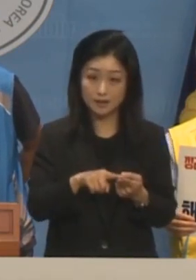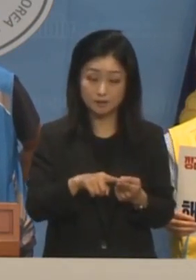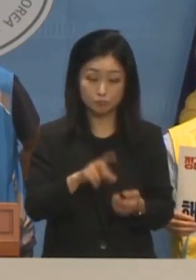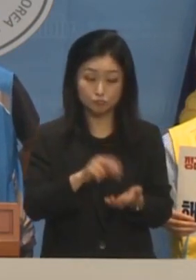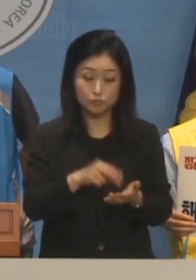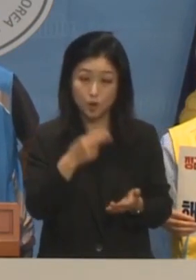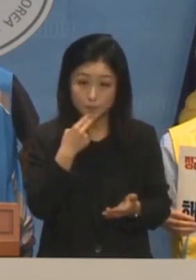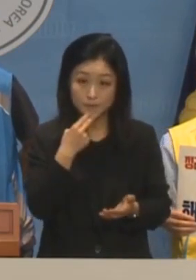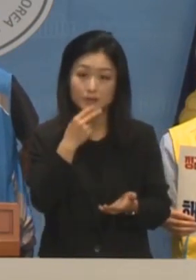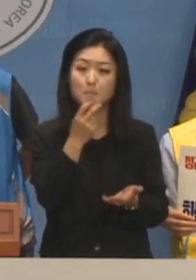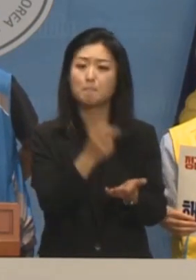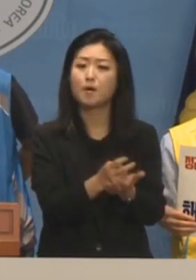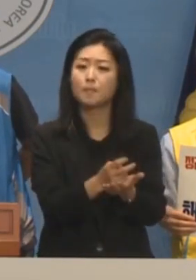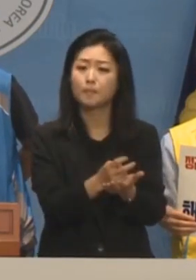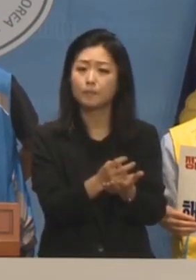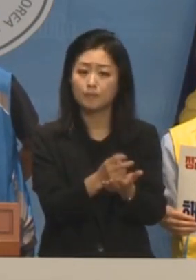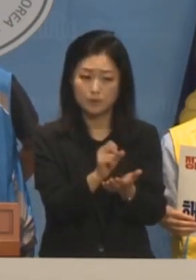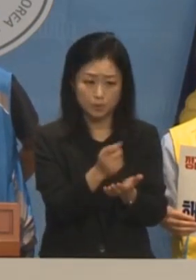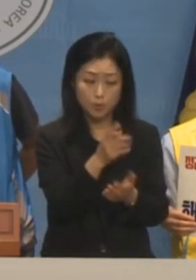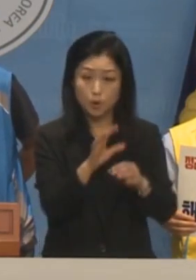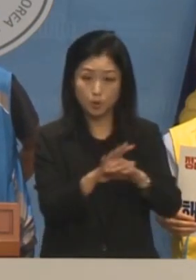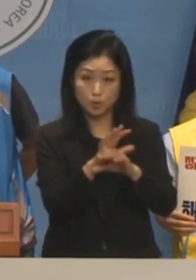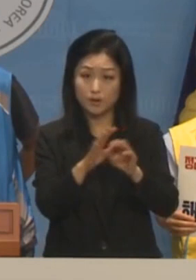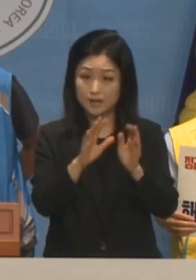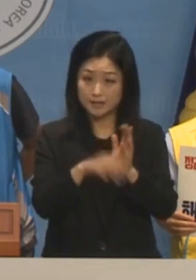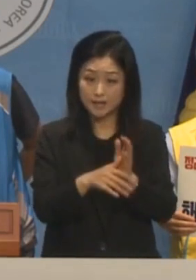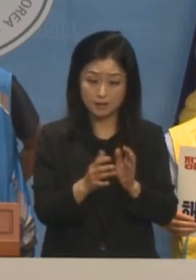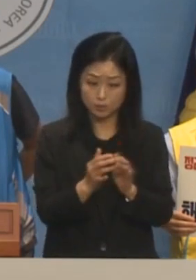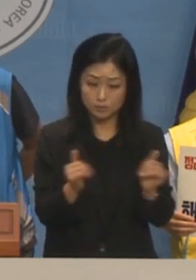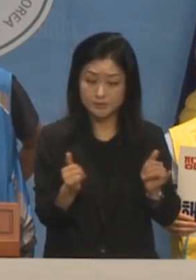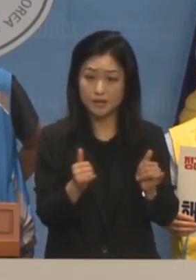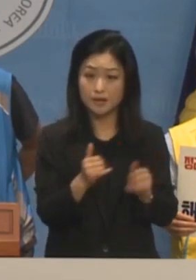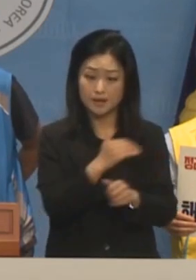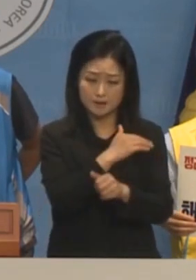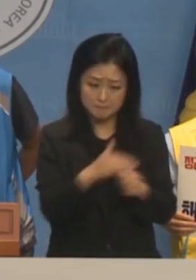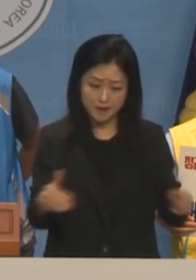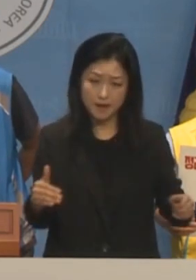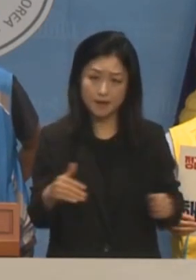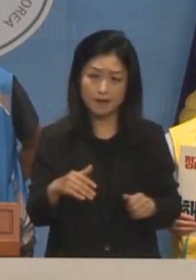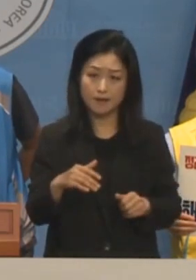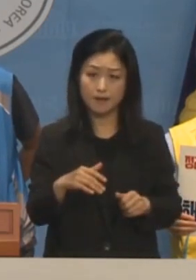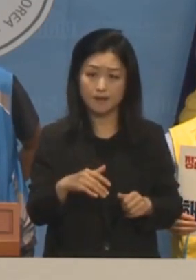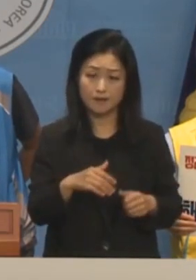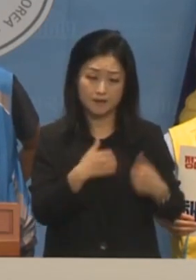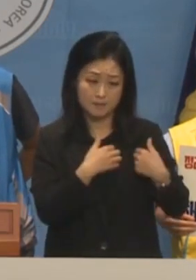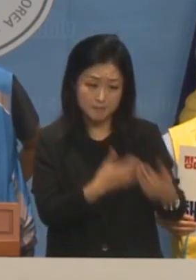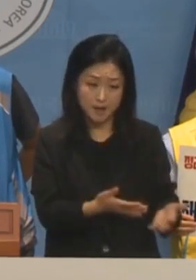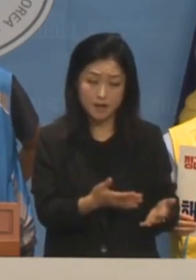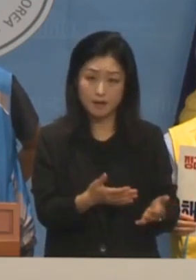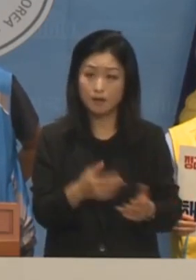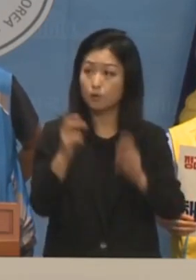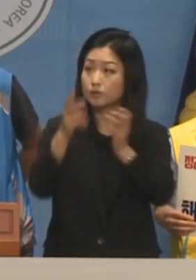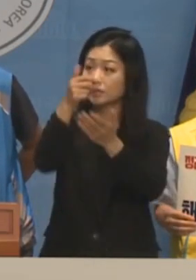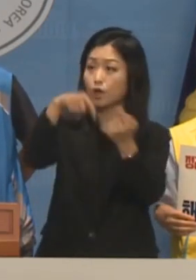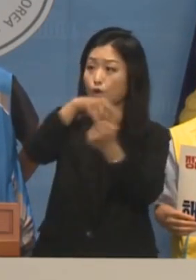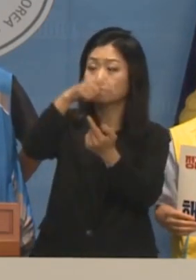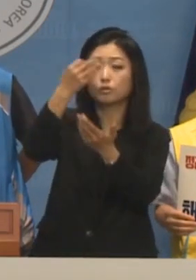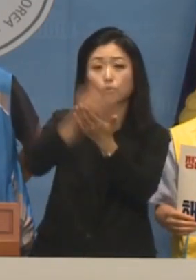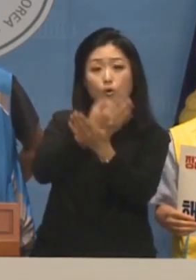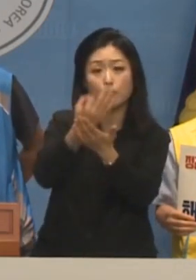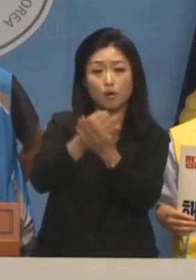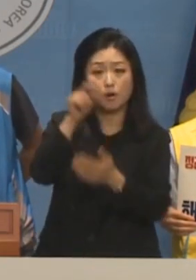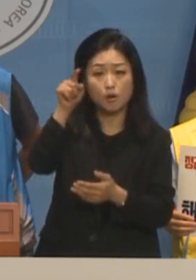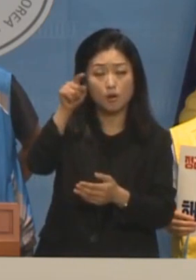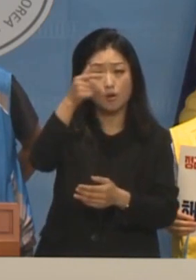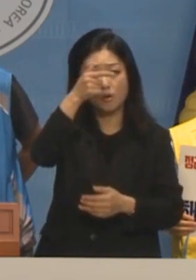때문에 코로나 재난 시기에 어떻게 노동자들에게 그 책임을 전가하고 자본가들은 안정적으로 그 자리를